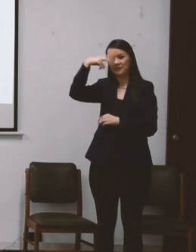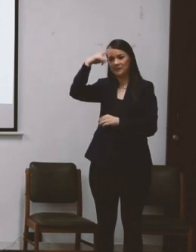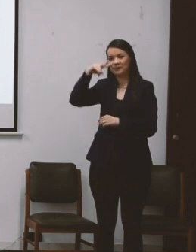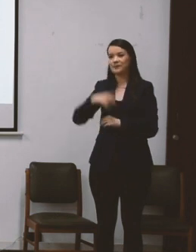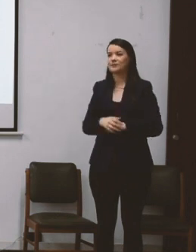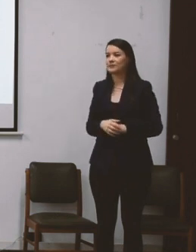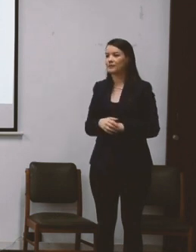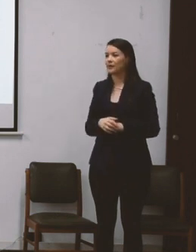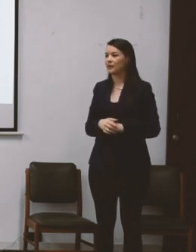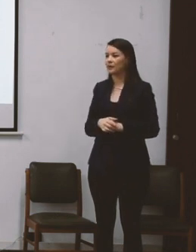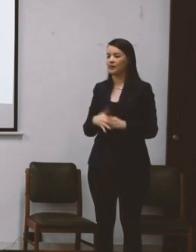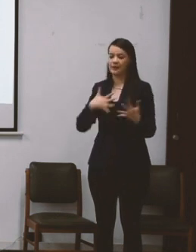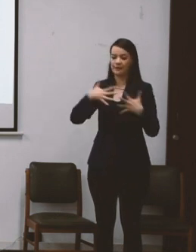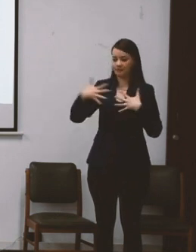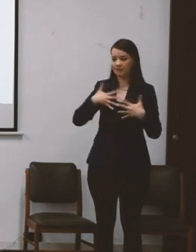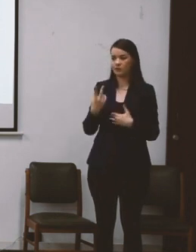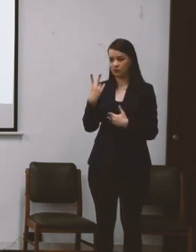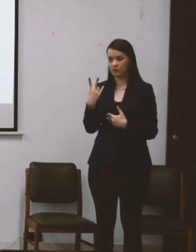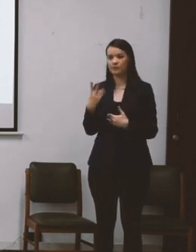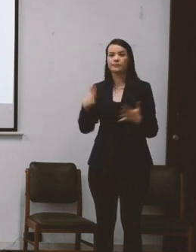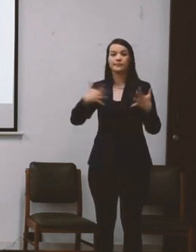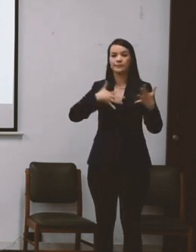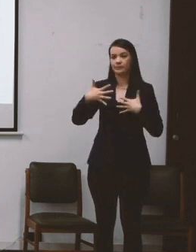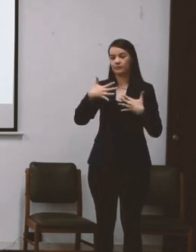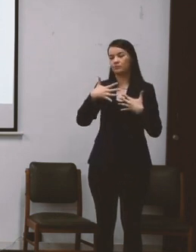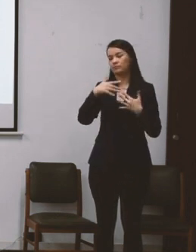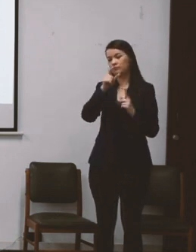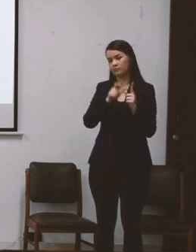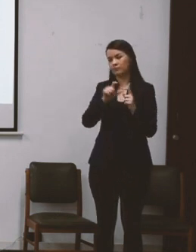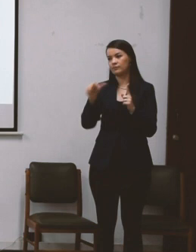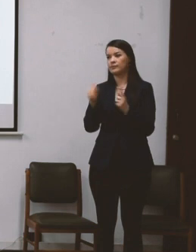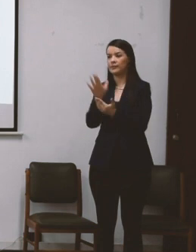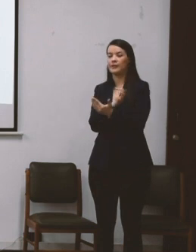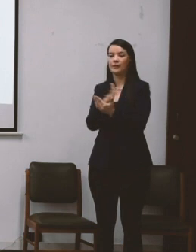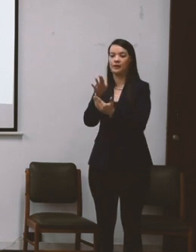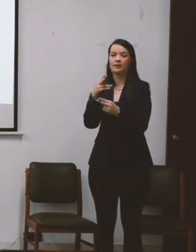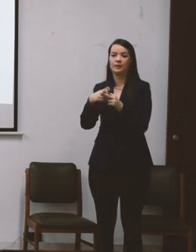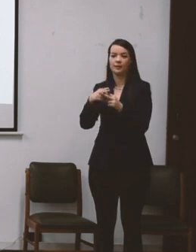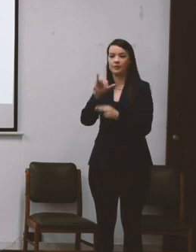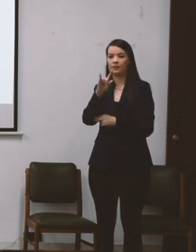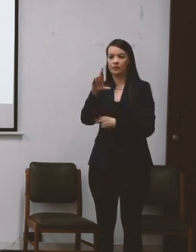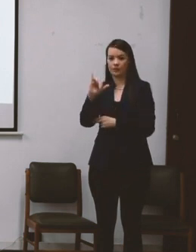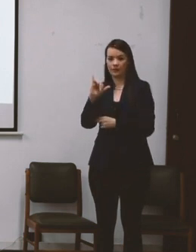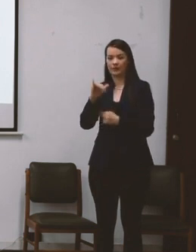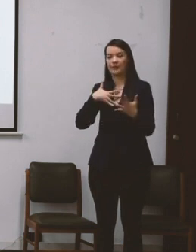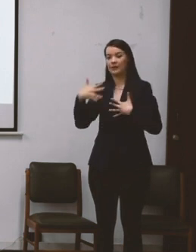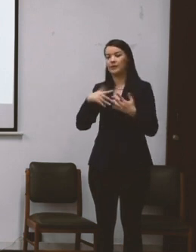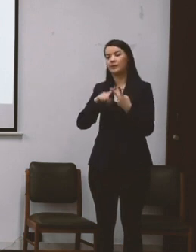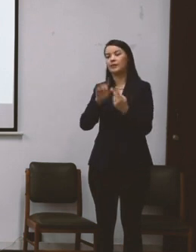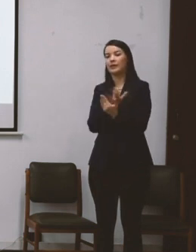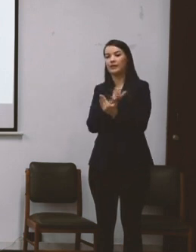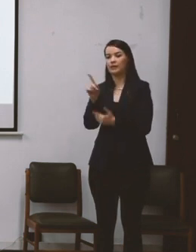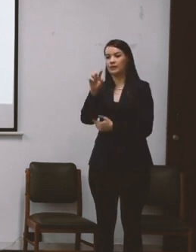con dos actores, un actor y una cantante de México. Uno se llama Sergio Goyri y la otra se llama Yuri. Sergio